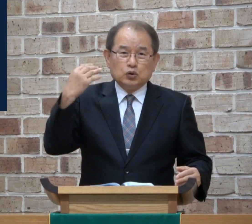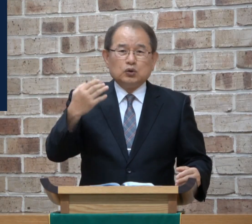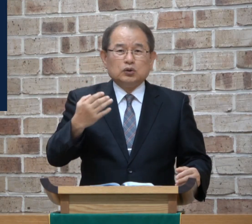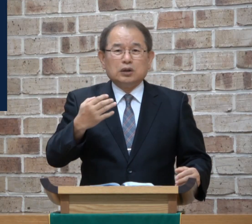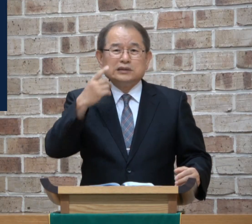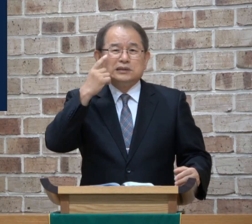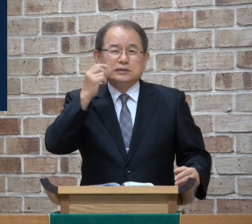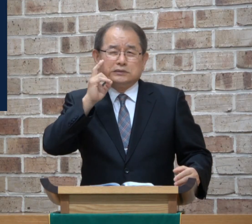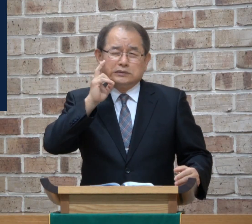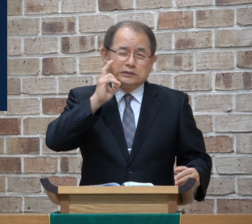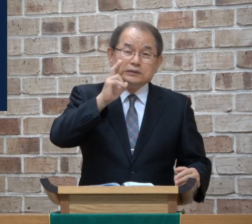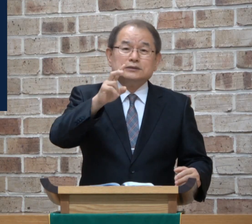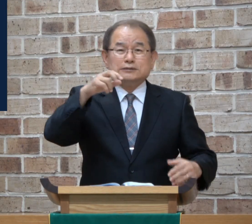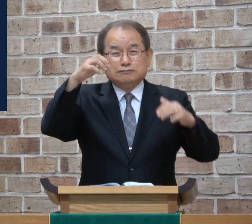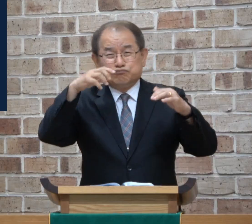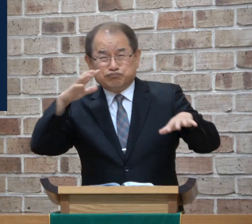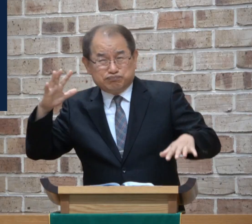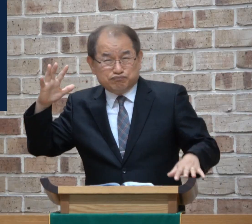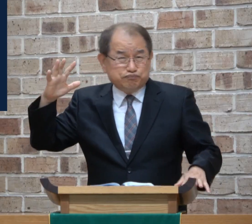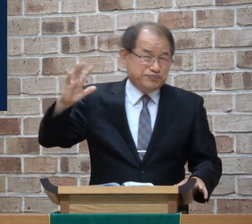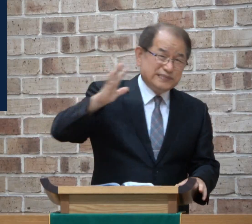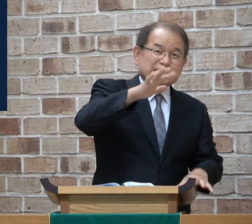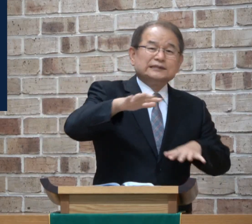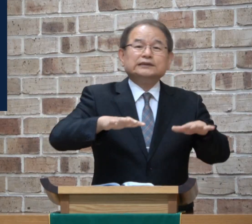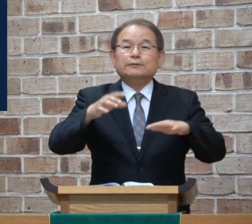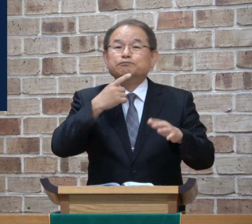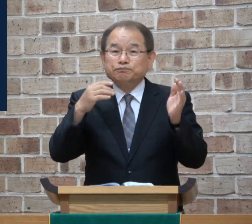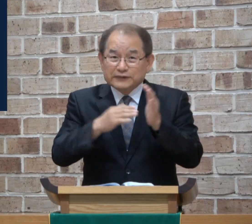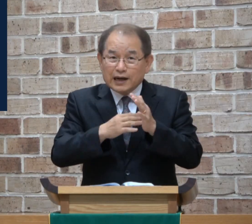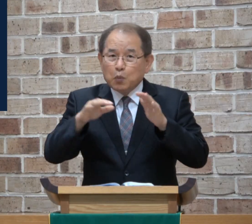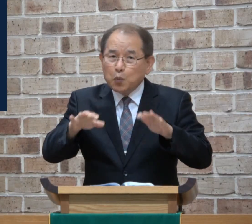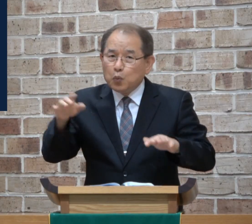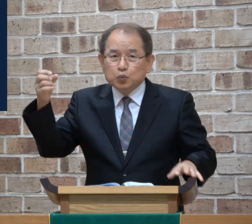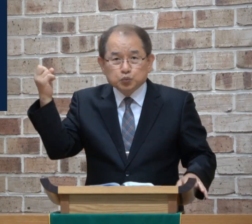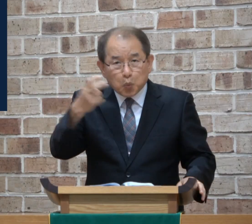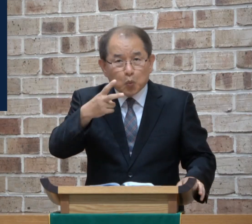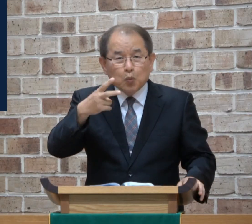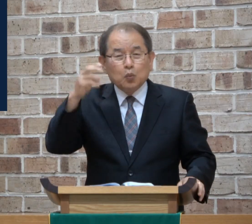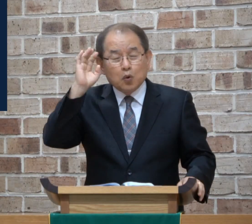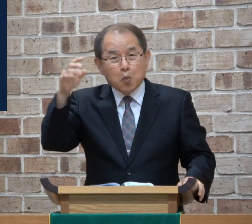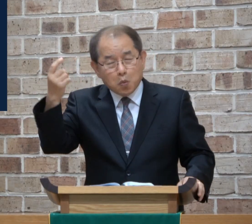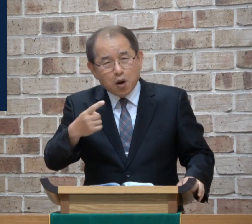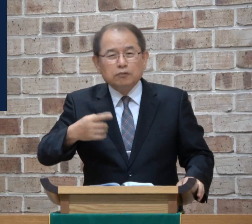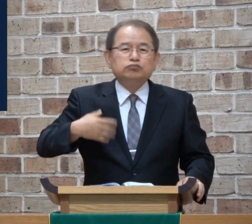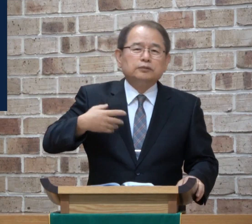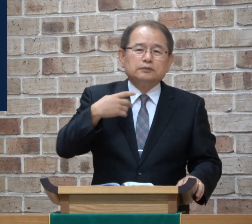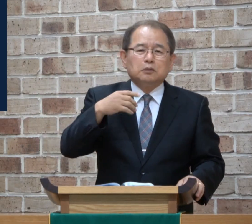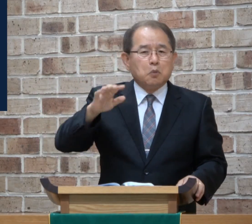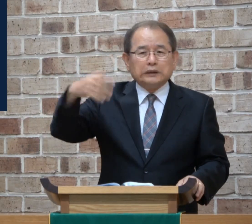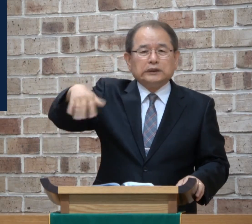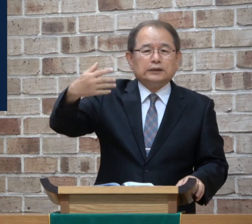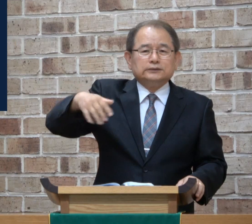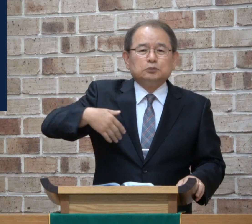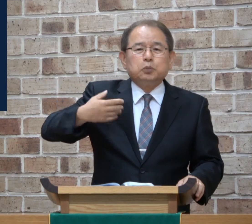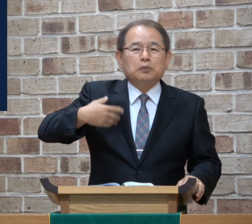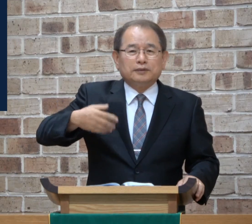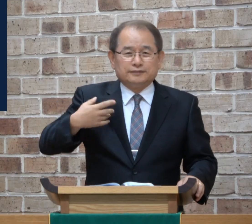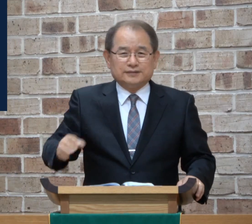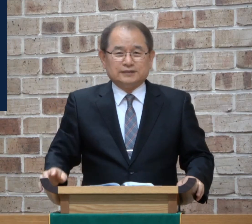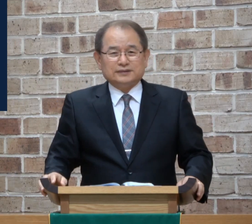사람들은 모두 다 불안해하고 있습니다. 쓰나미도 경험을 했었고, 또 앞으로 대지진이 올 것에 대한 예언에 대해서